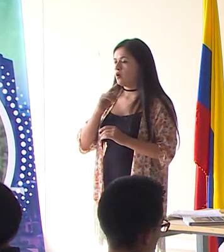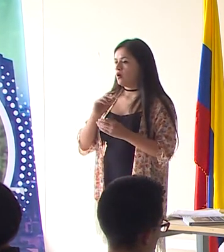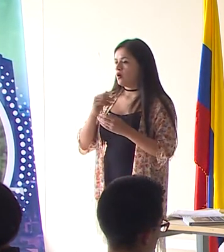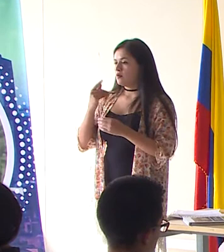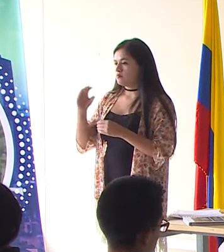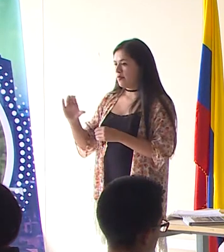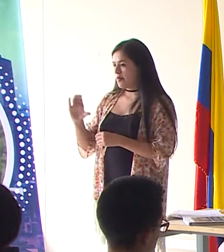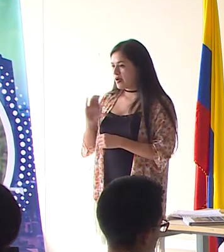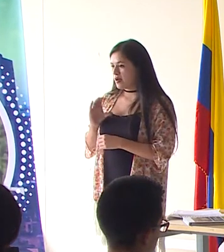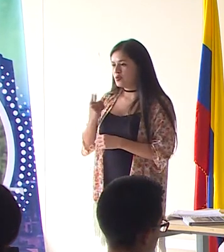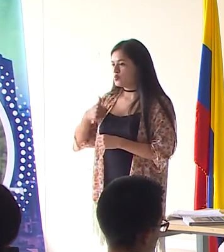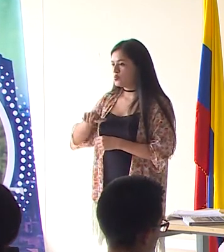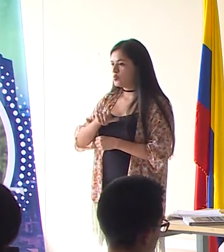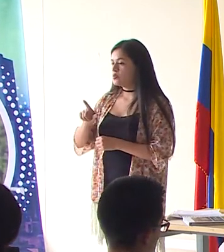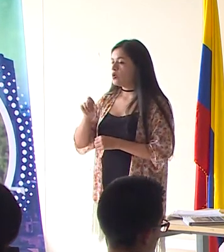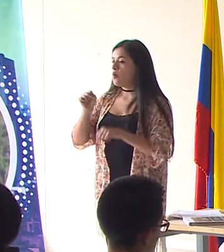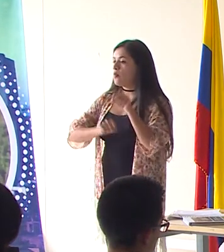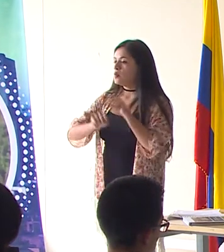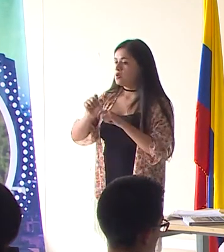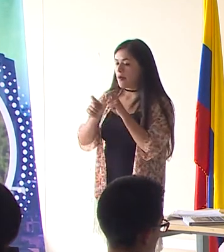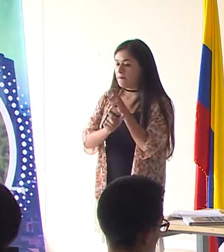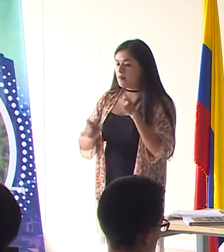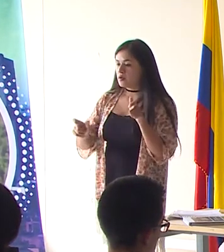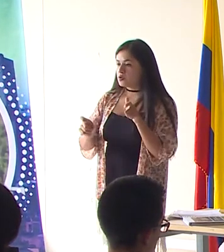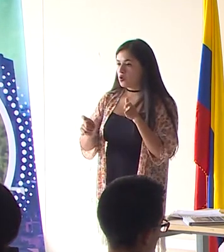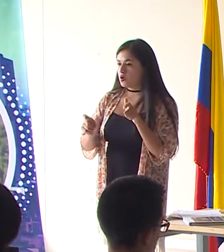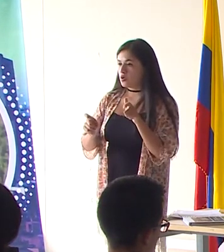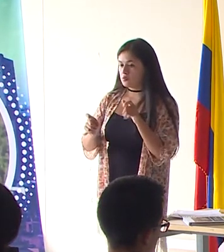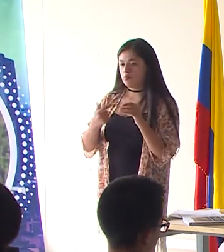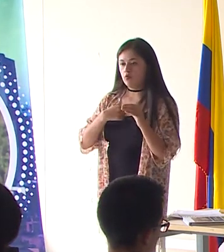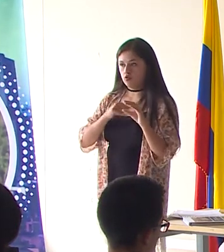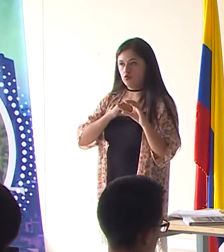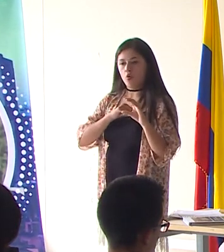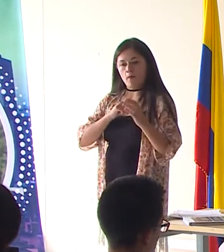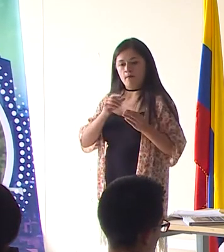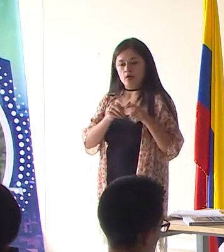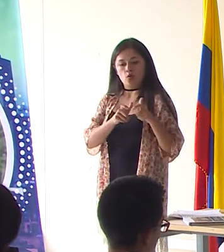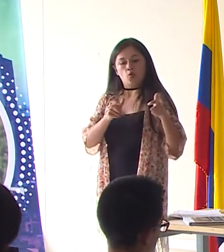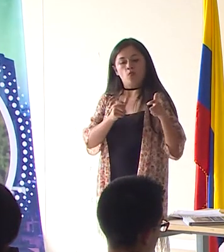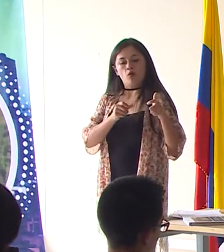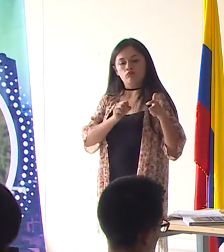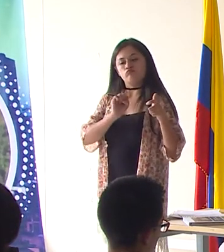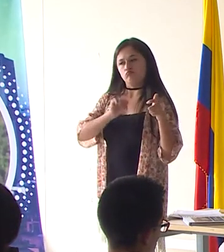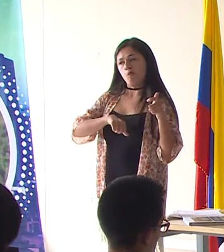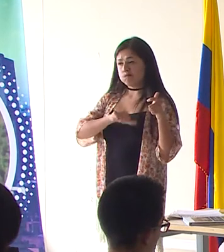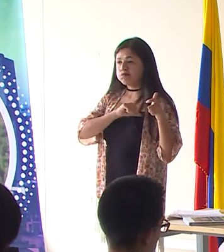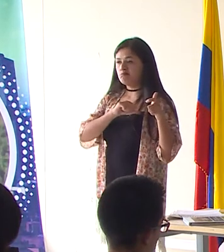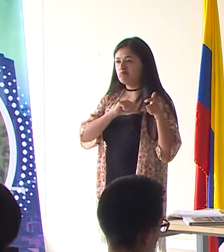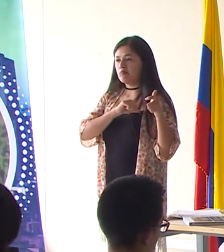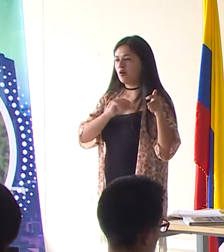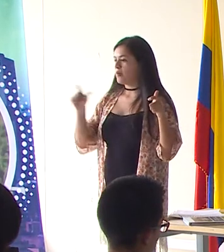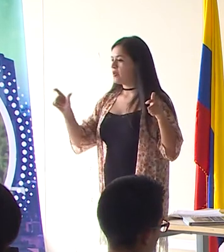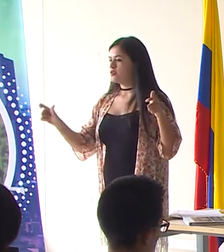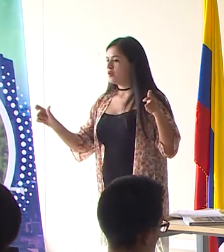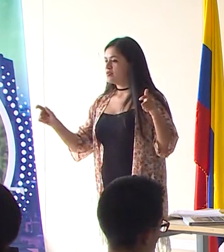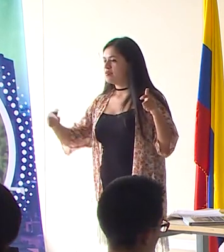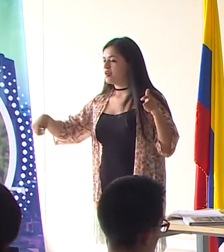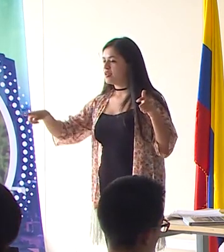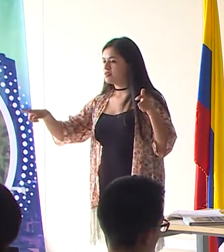si tiene frente a otra gran cantidad de personas que no puede ni siquiera ahorrar